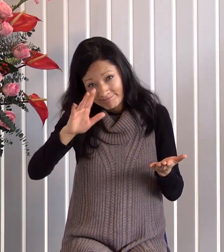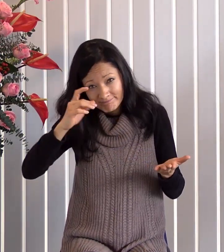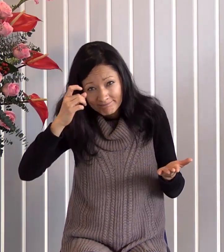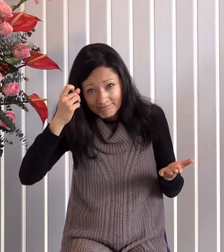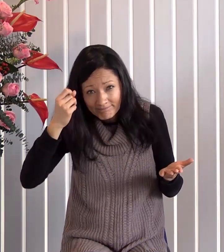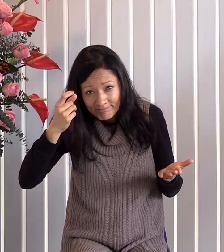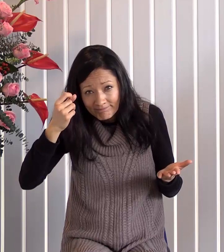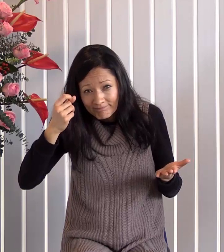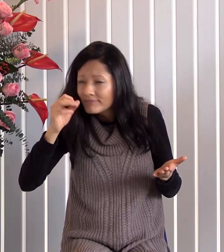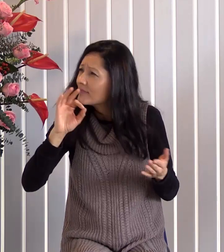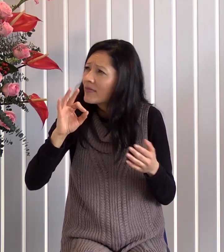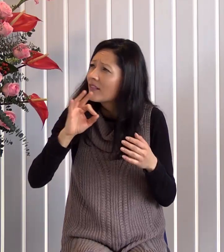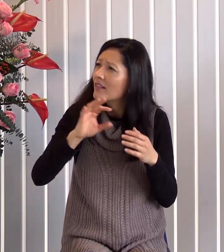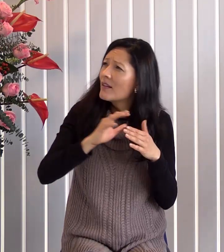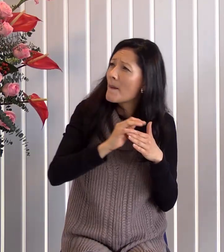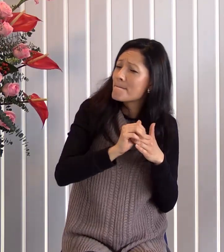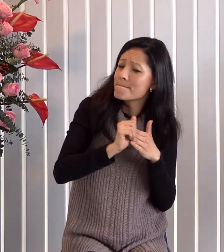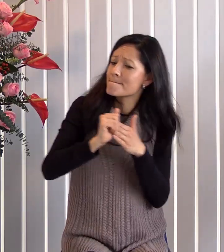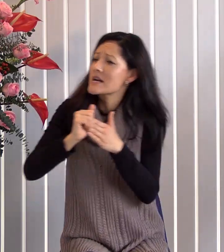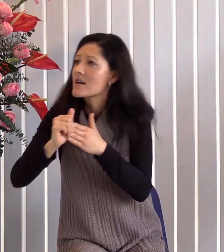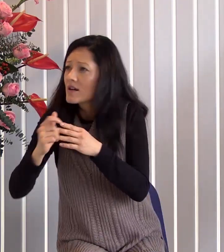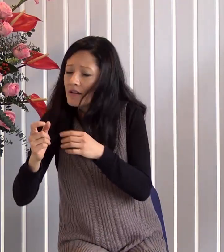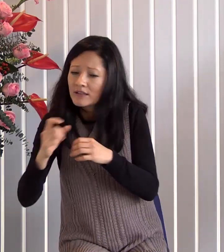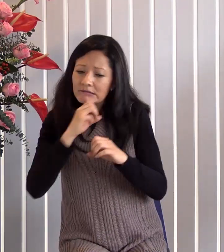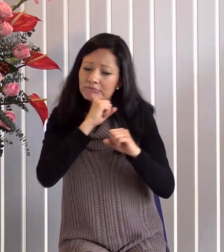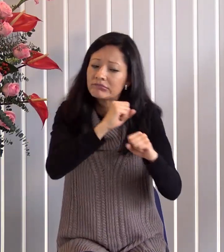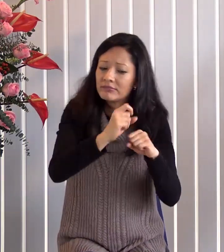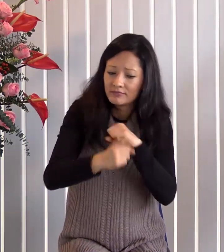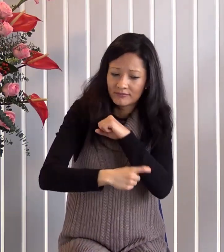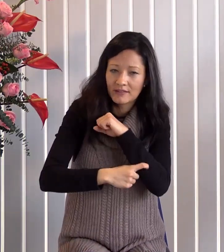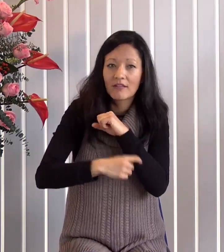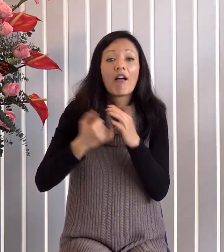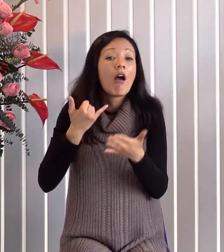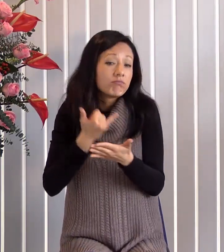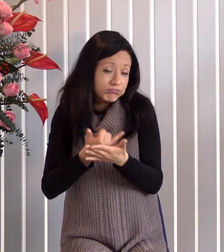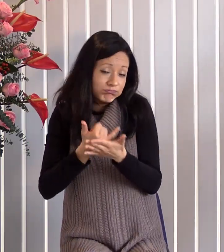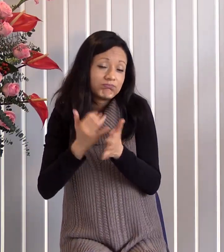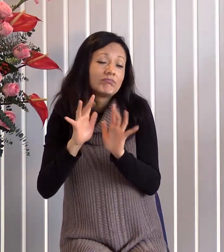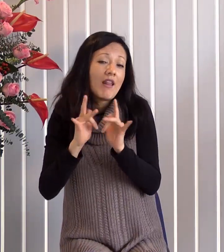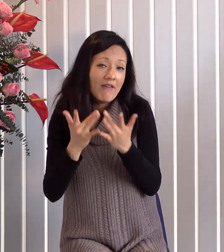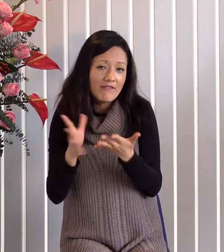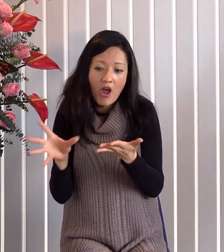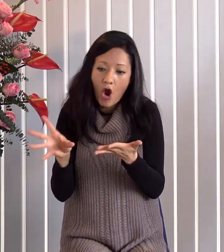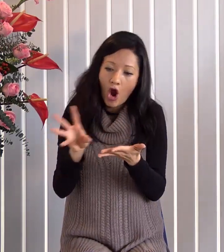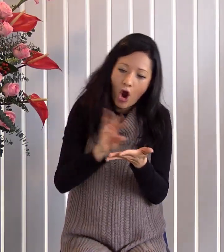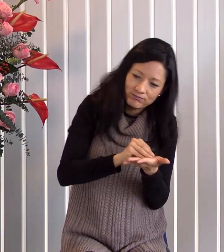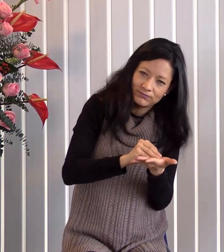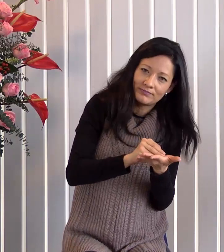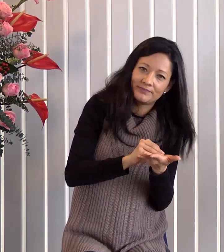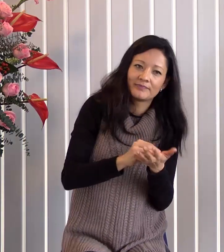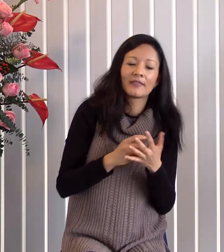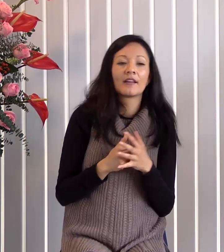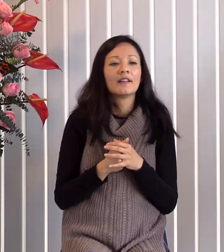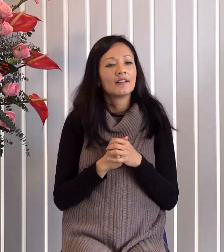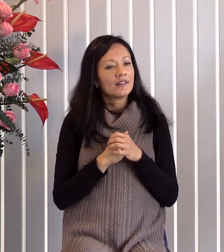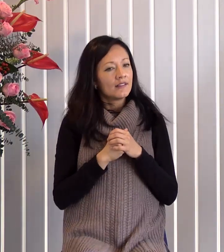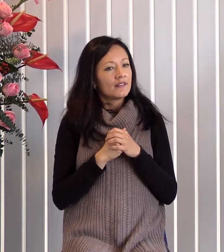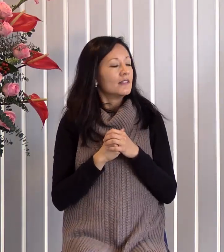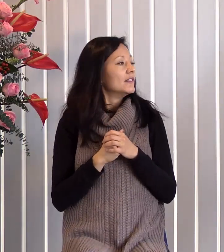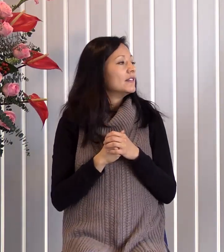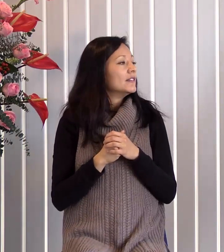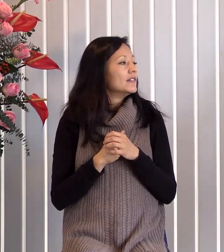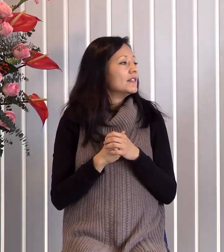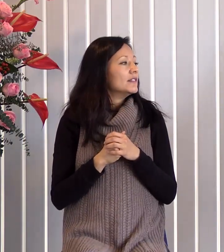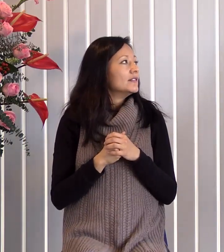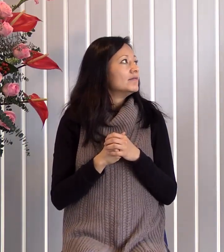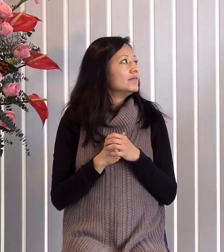¿Entiende que no nos metas en tentaciones bíblico? Mire conmigo Bueno, vamos, es que no sé si otra vez